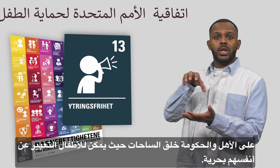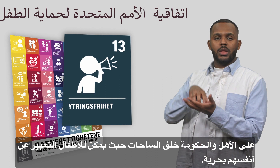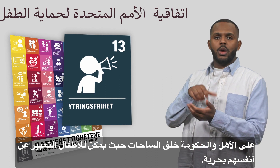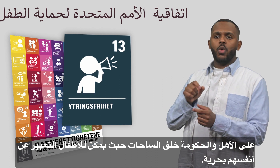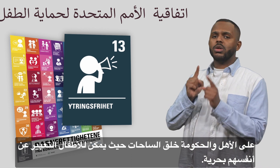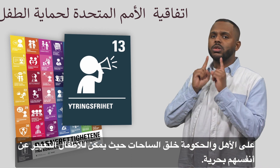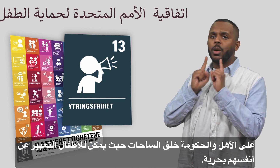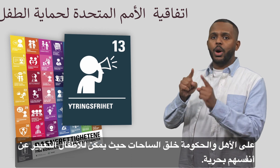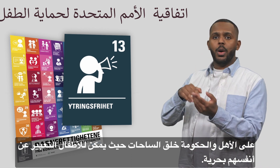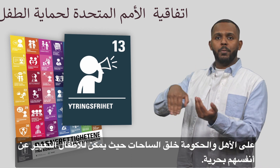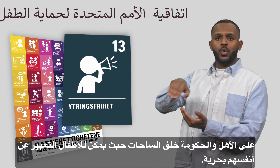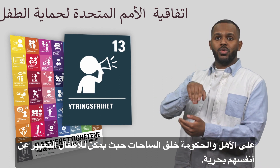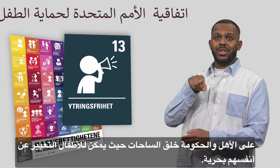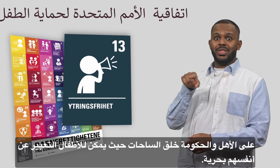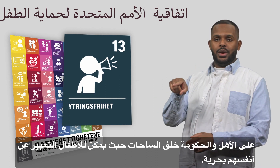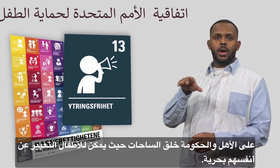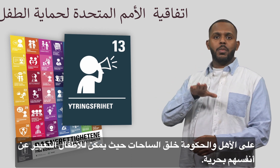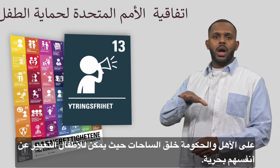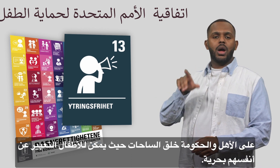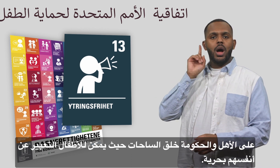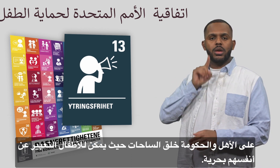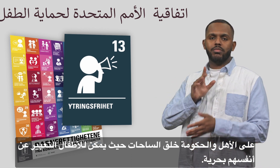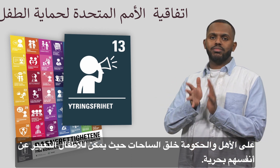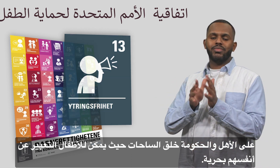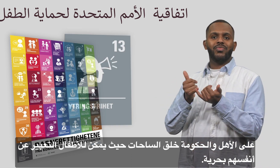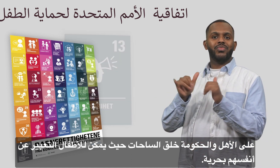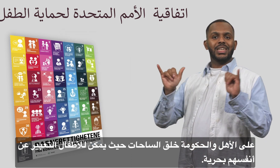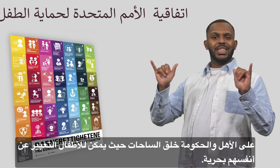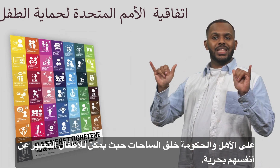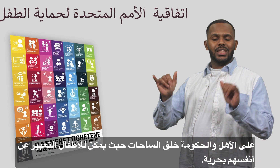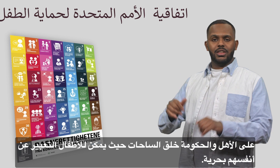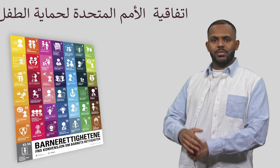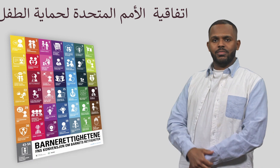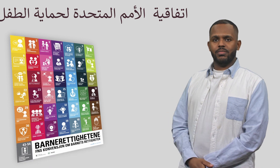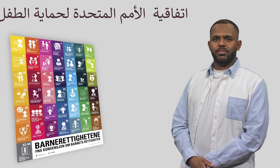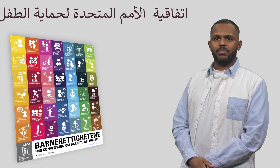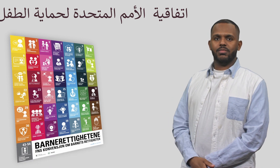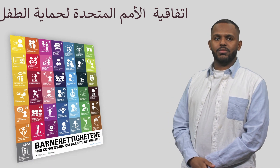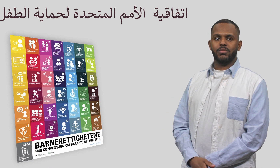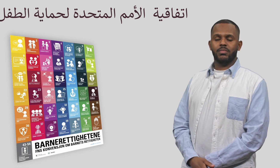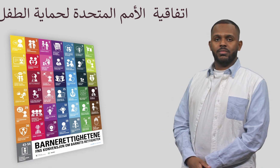وعلى الأهل والحكومة خلق الساحات التي يمكن للأطفال التعبير عن أنفسهم بحرية.